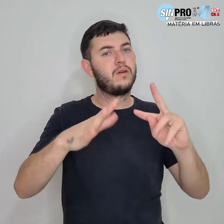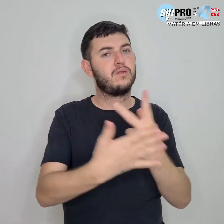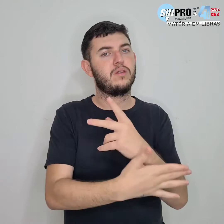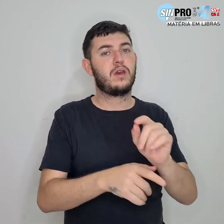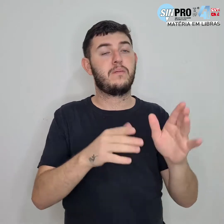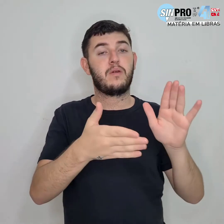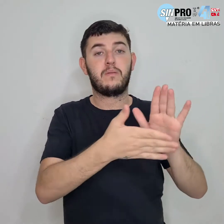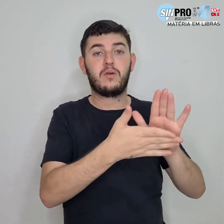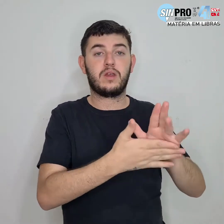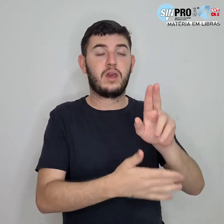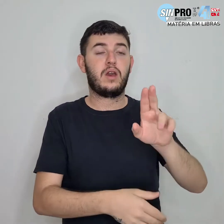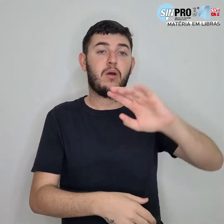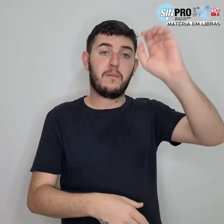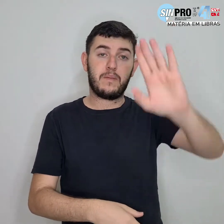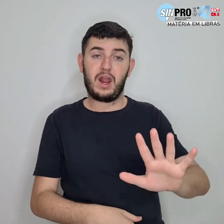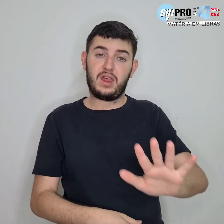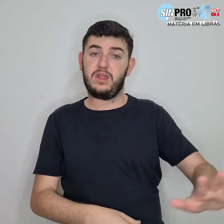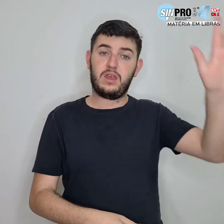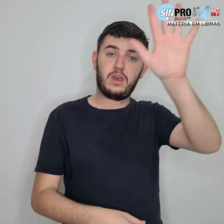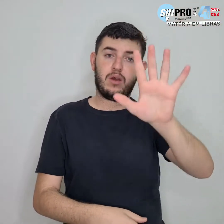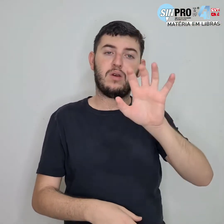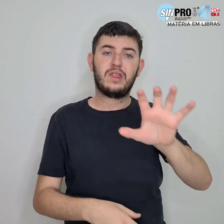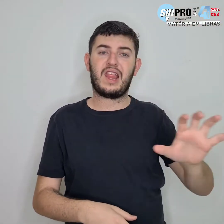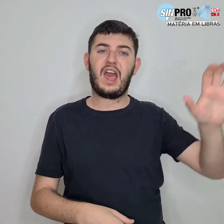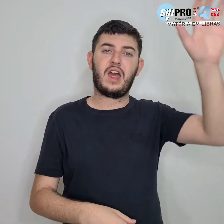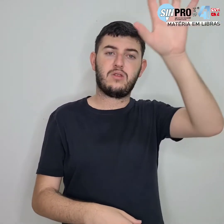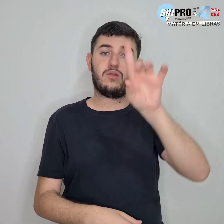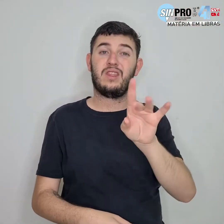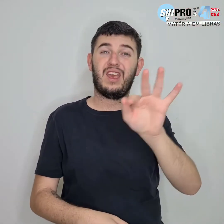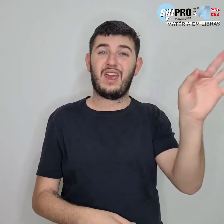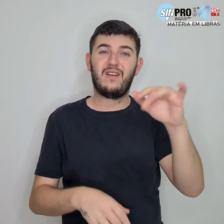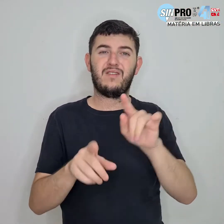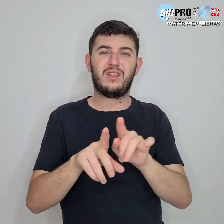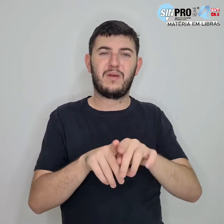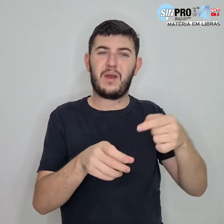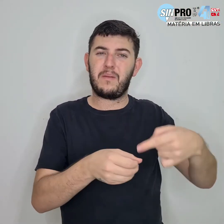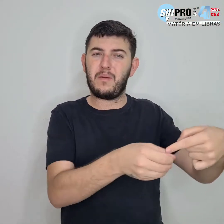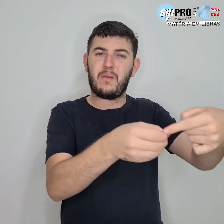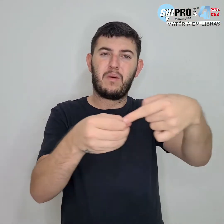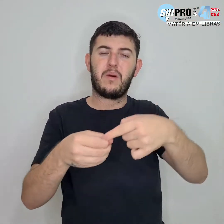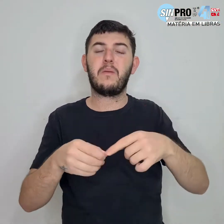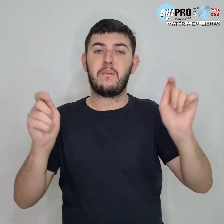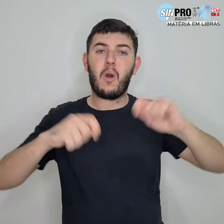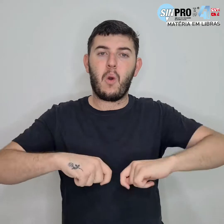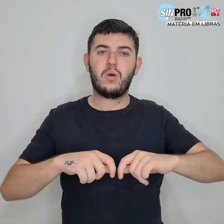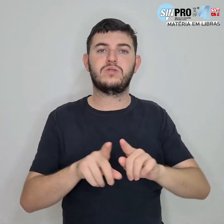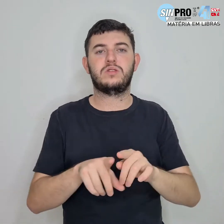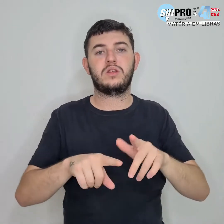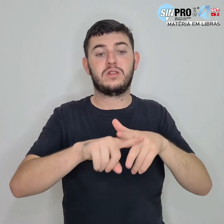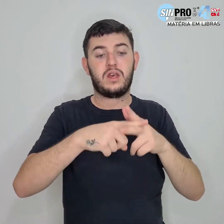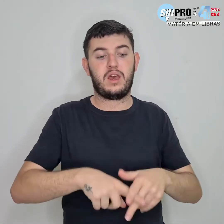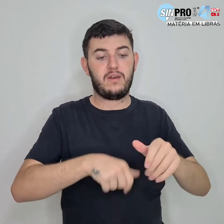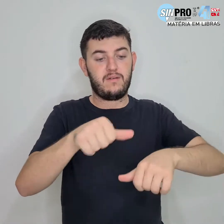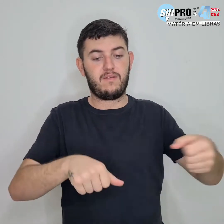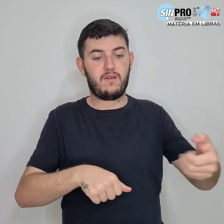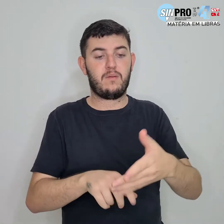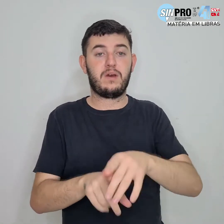os estados, o Distrito Federal e os municípios poderão, na reforma da lei, firmar instrumentos de